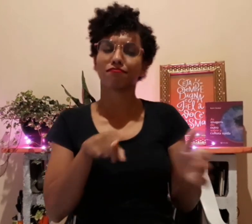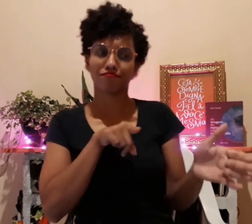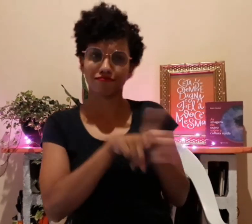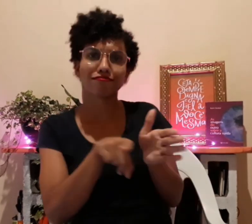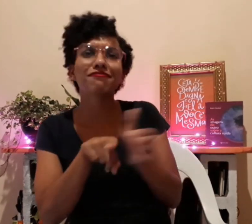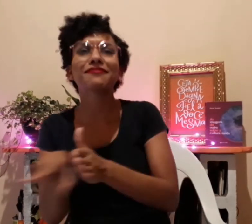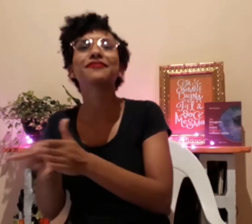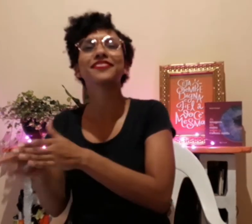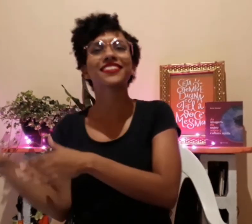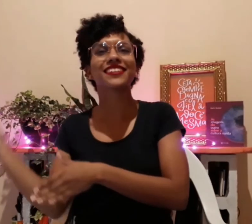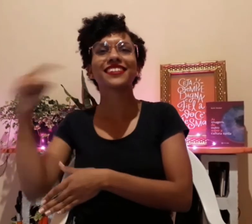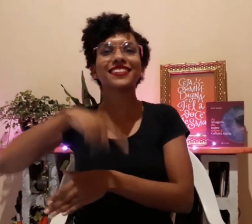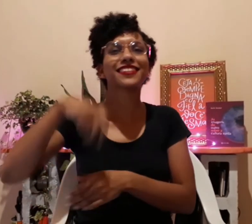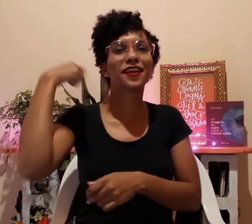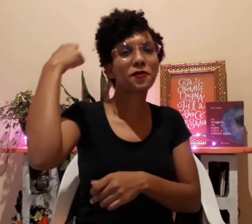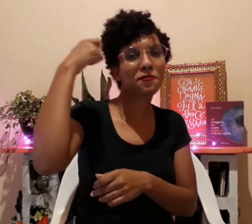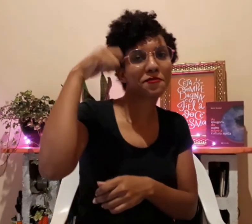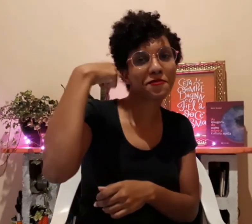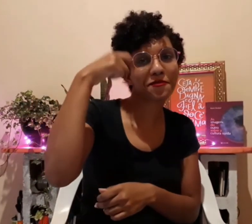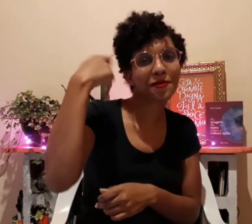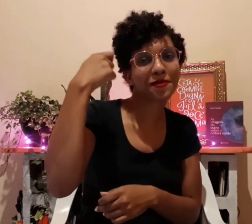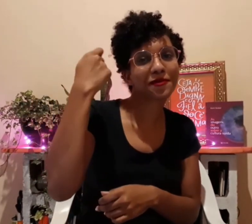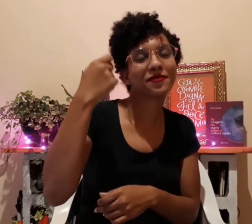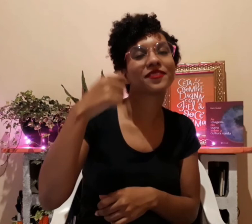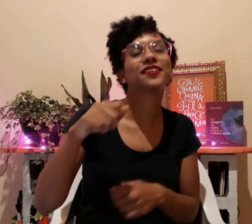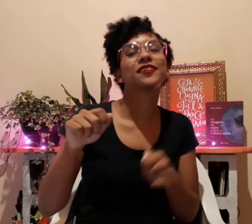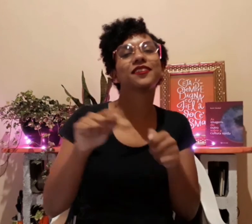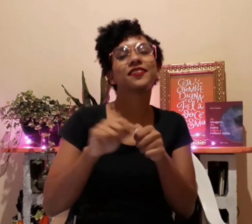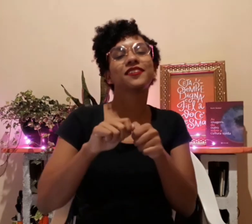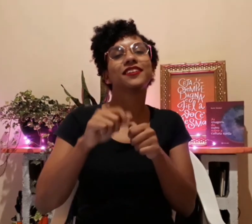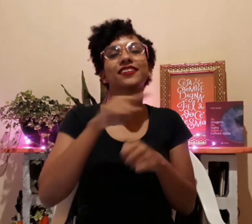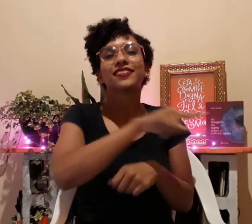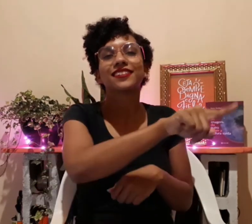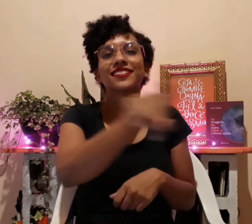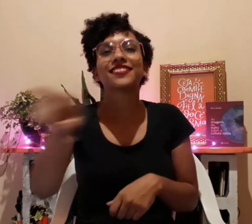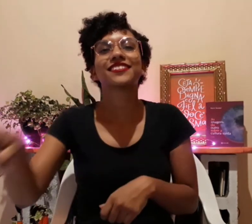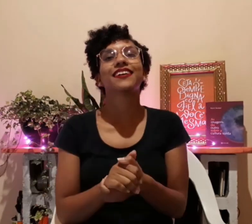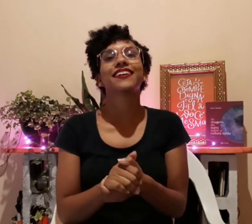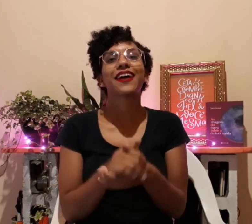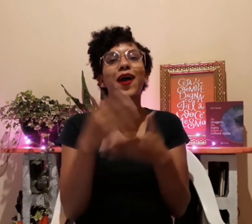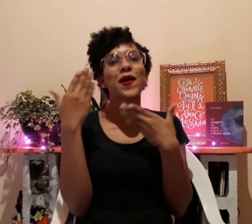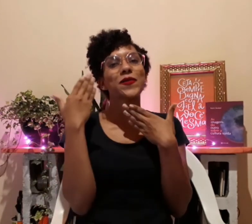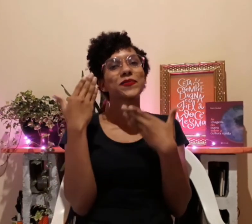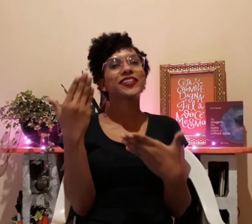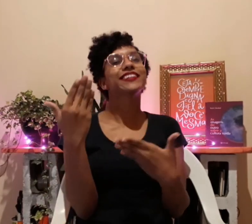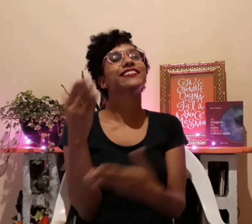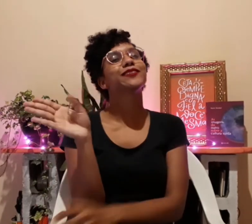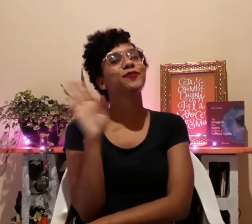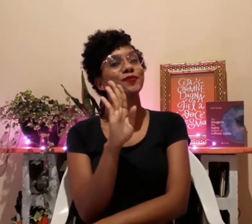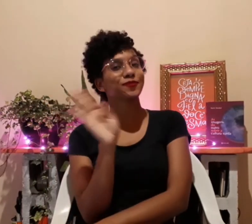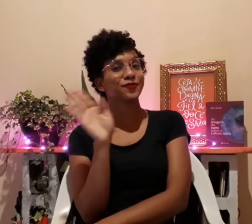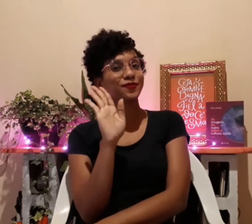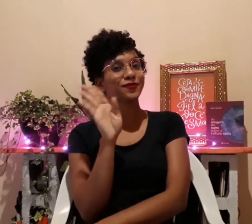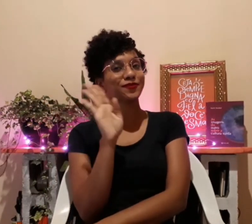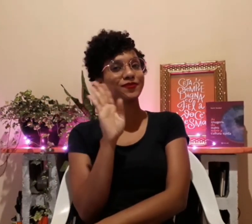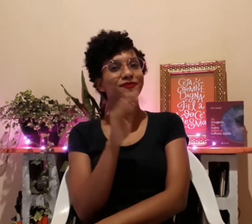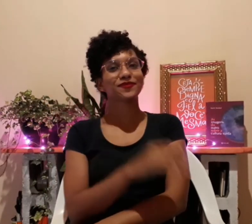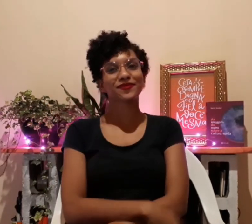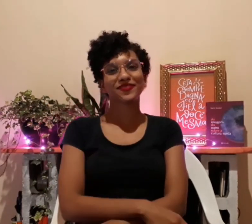aprender, porque eu preciso fazer pesquisas para trazer para vocês na produção de vídeos. Muito obrigada. Tchau, tchau.